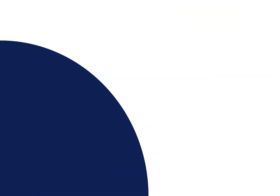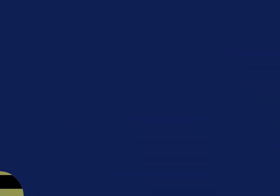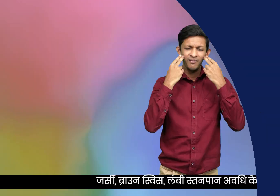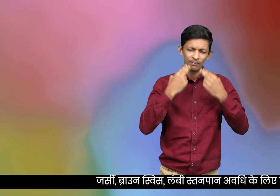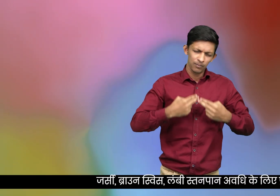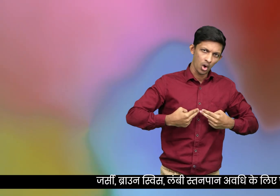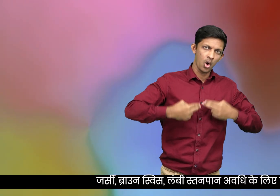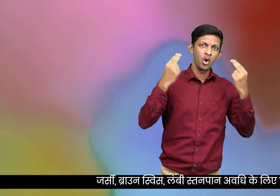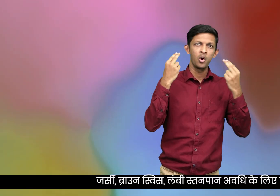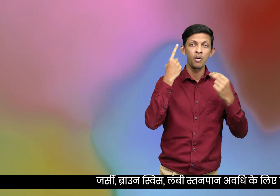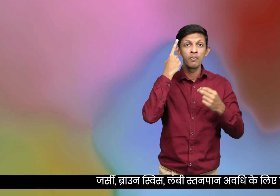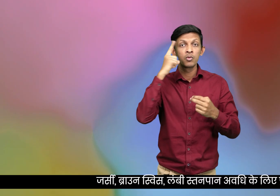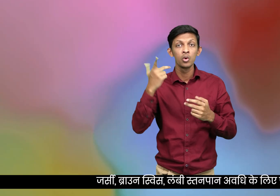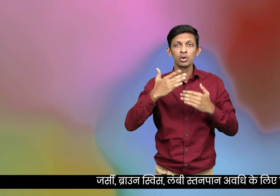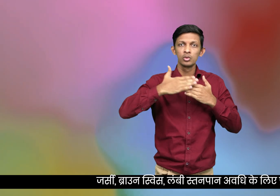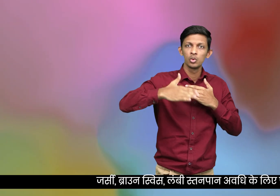अवधि के लिए प्रसिद्ध।